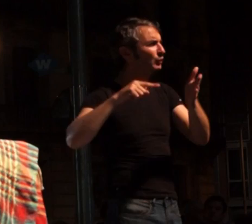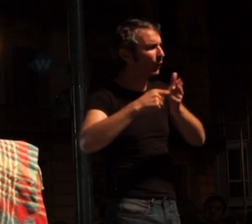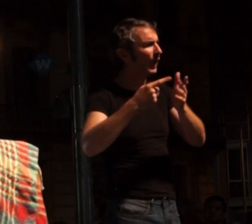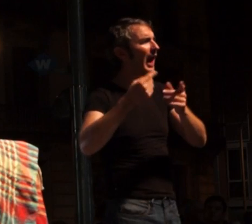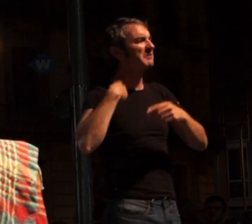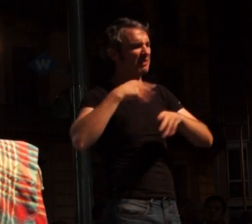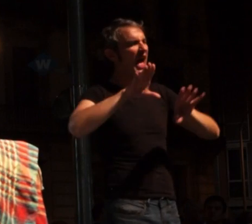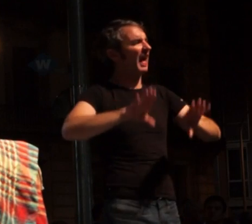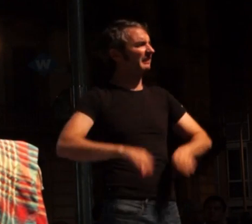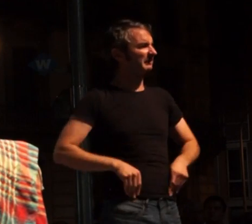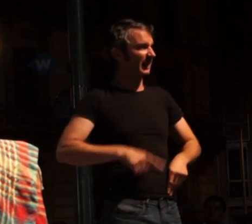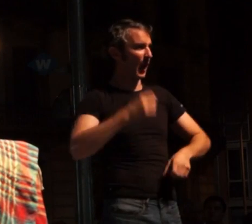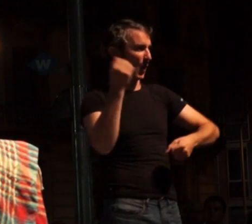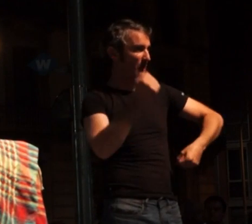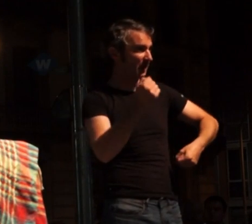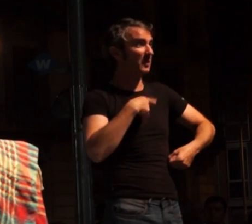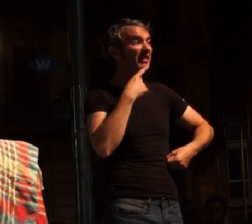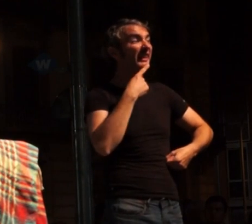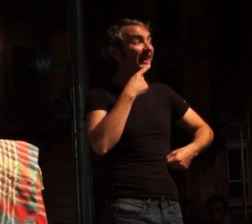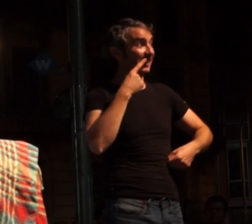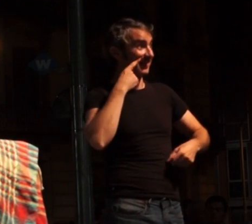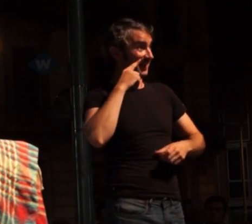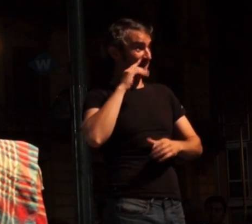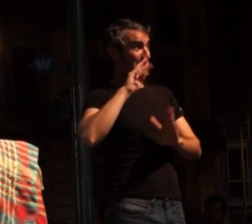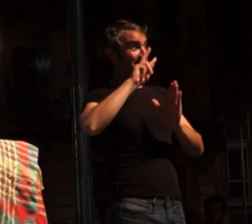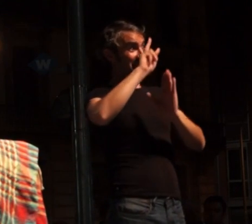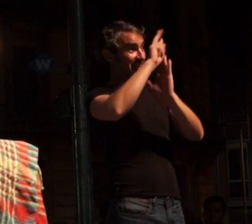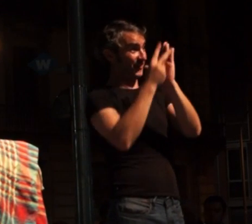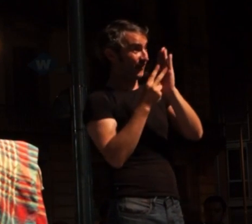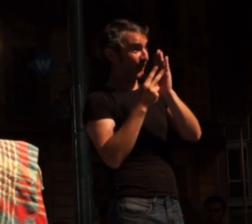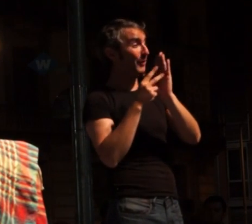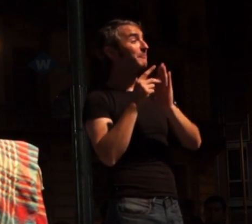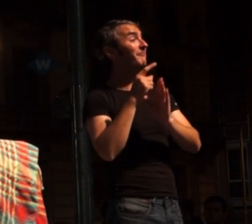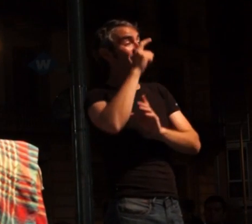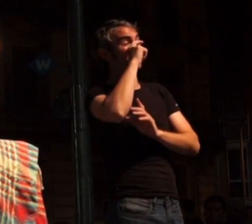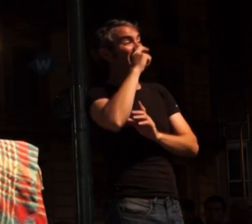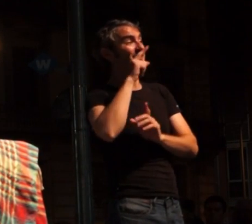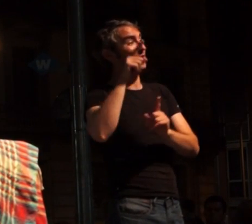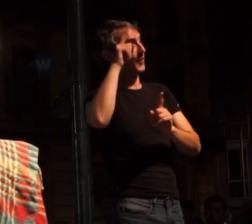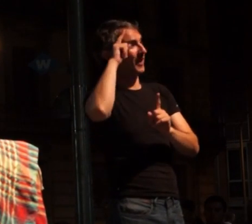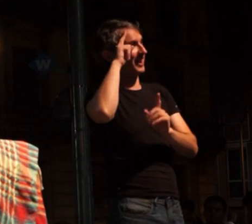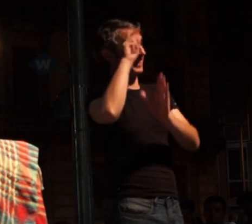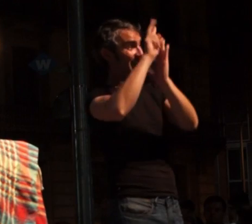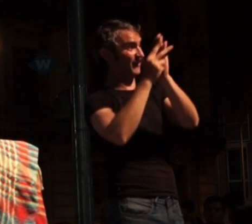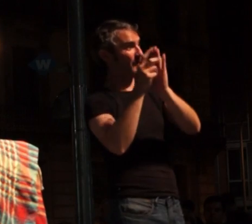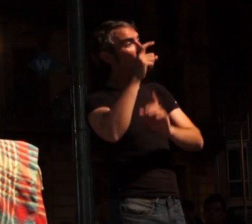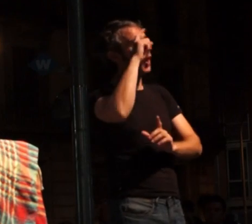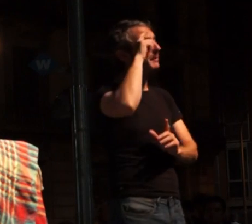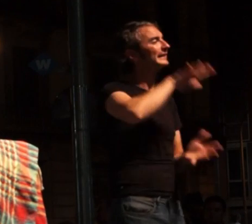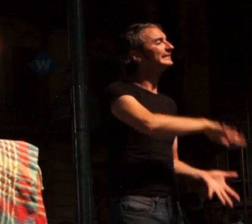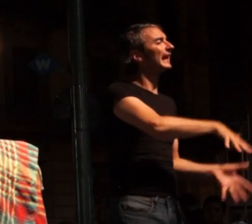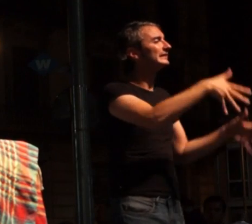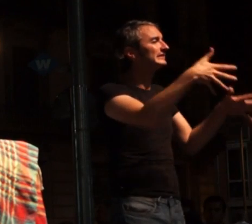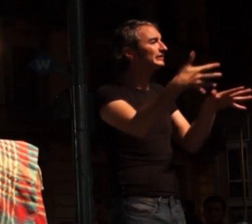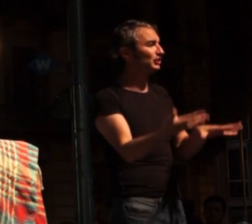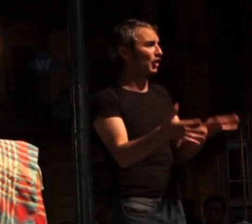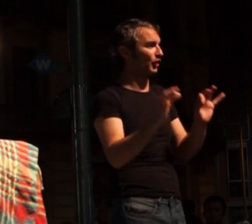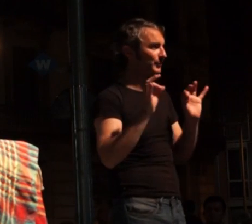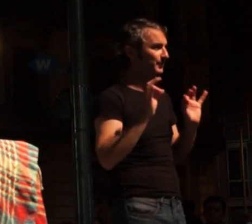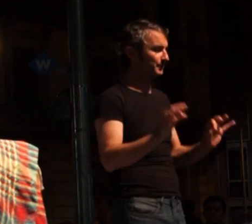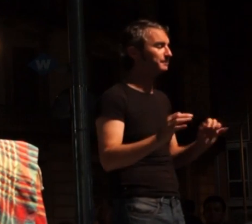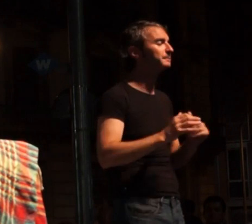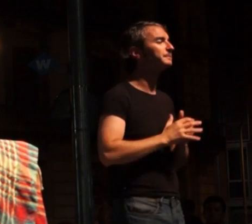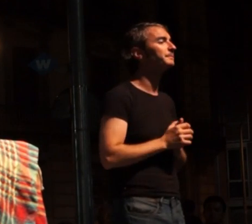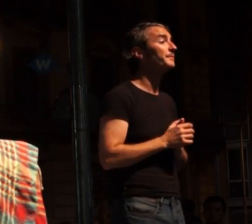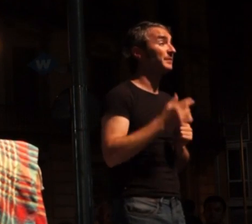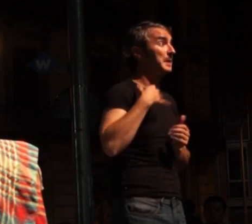mateixos obrers. Brillant reforma del franquisme a la que anomenaren transició. I és important recordar, ara